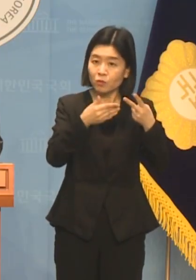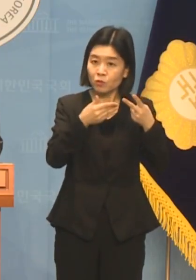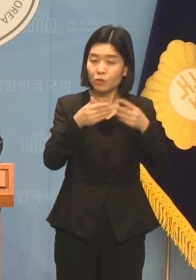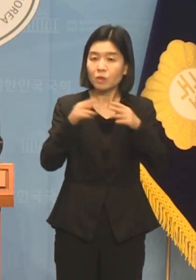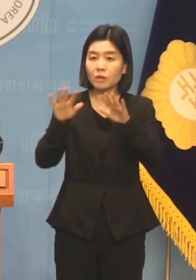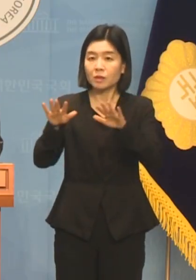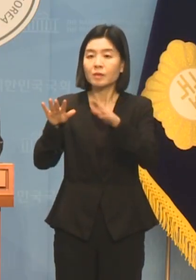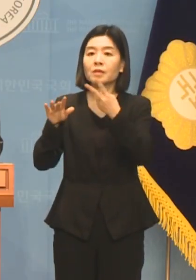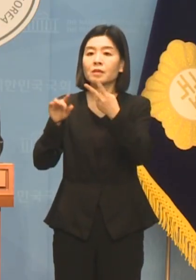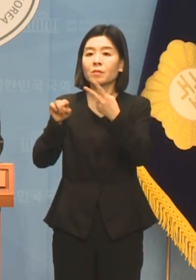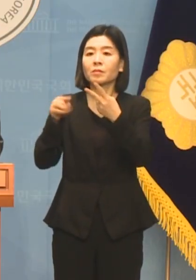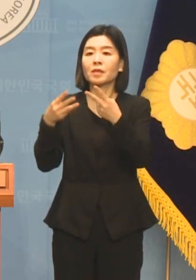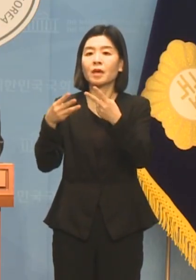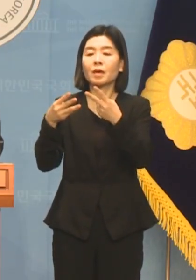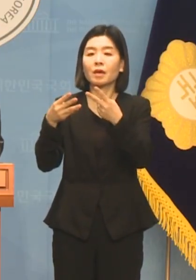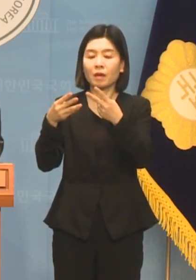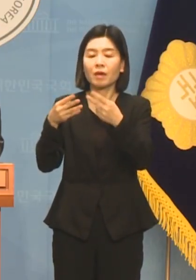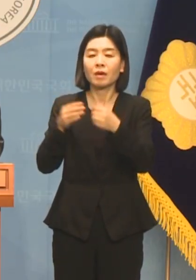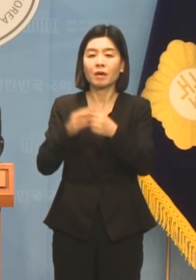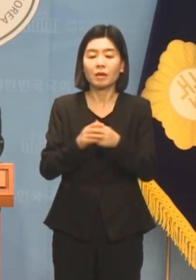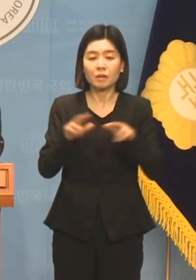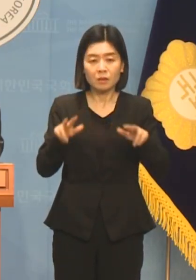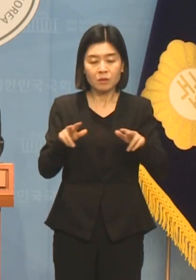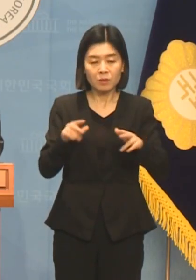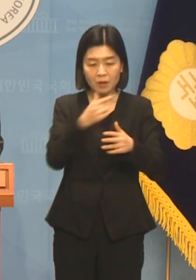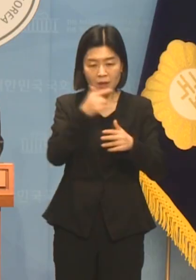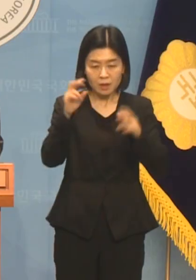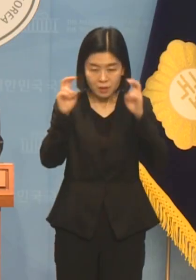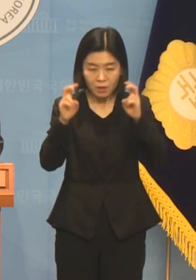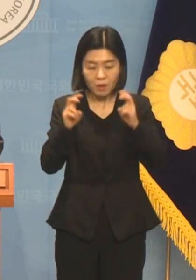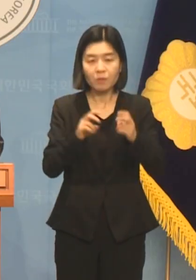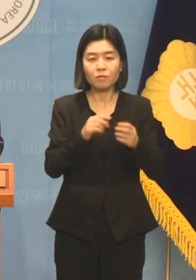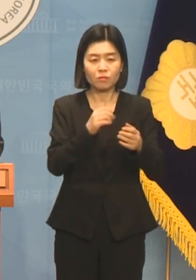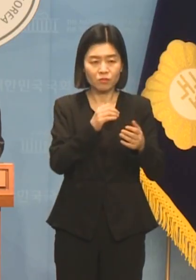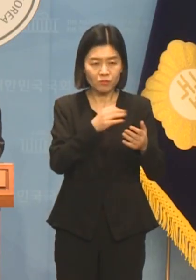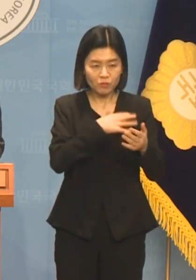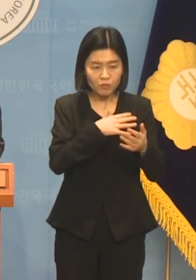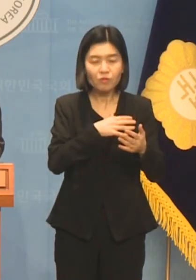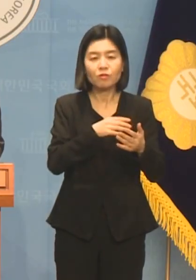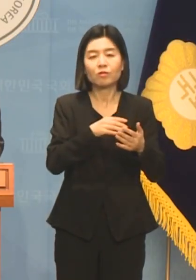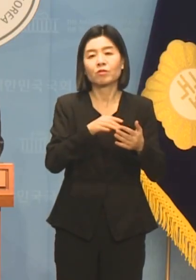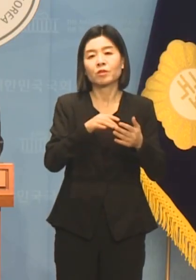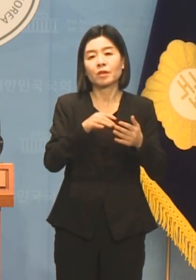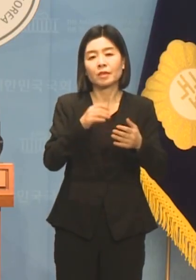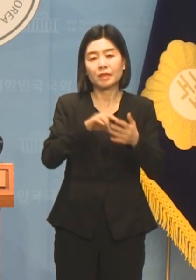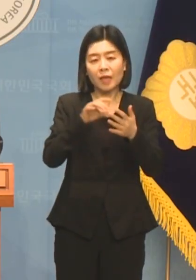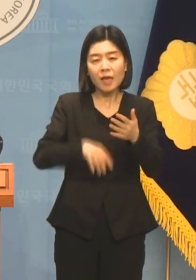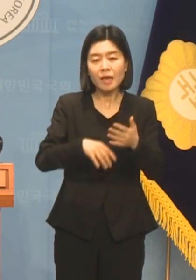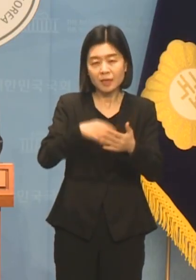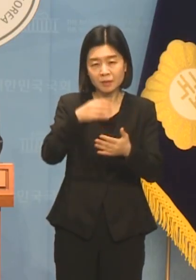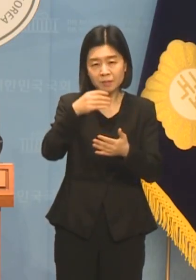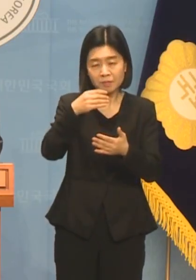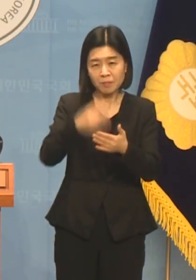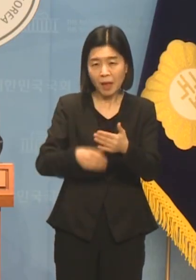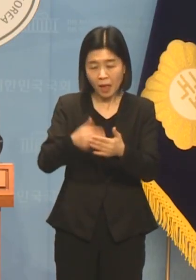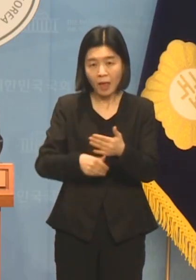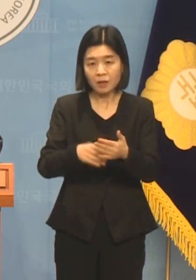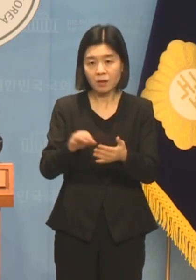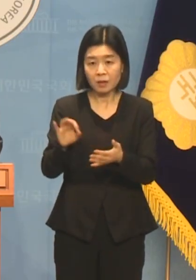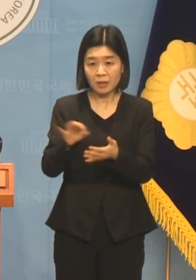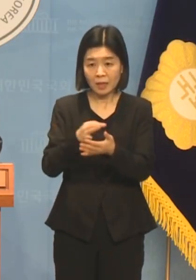오히려 증가했습니다. 대기업과 초부자 감세에 따른 세수 펑크를 월급쟁이 유리지갑으로 메꾸는